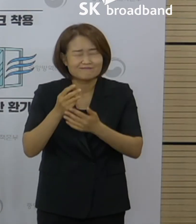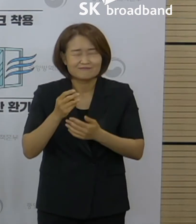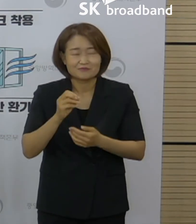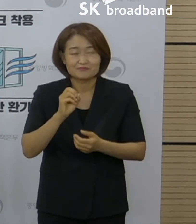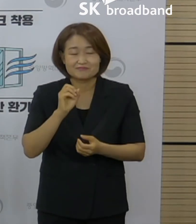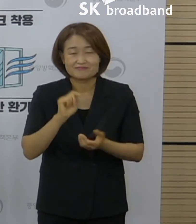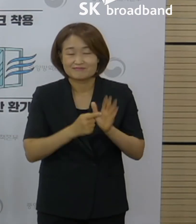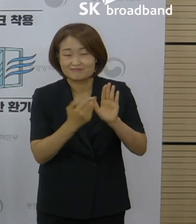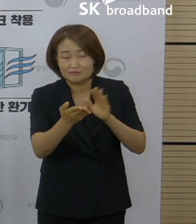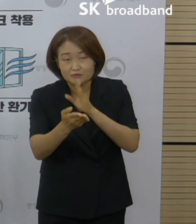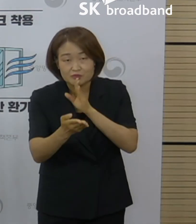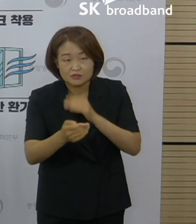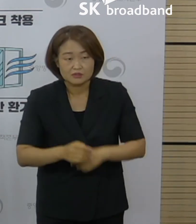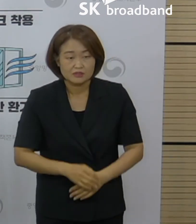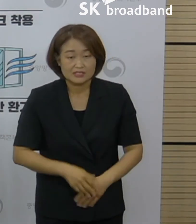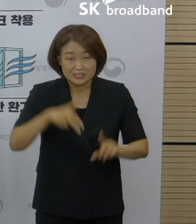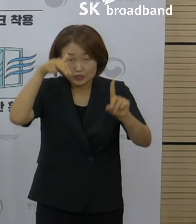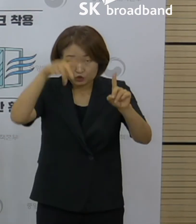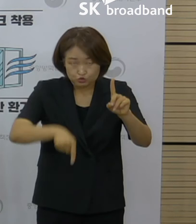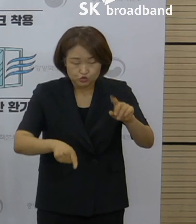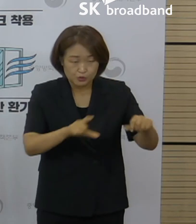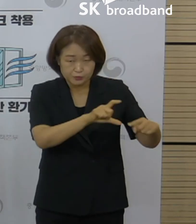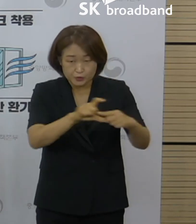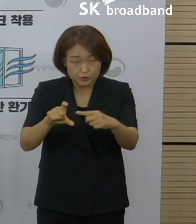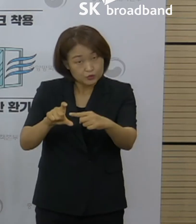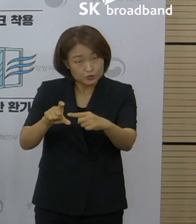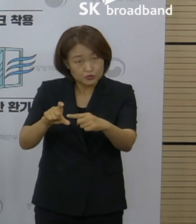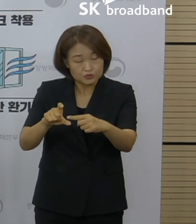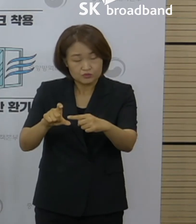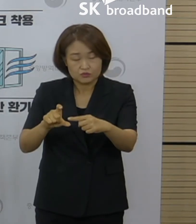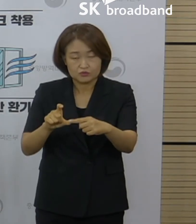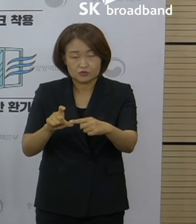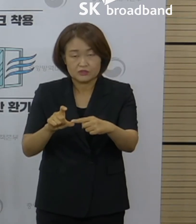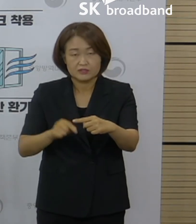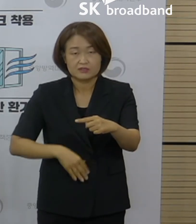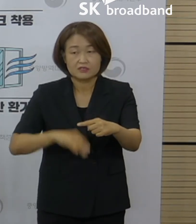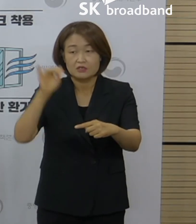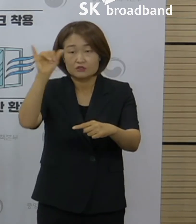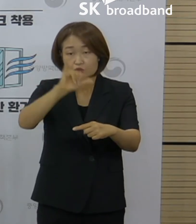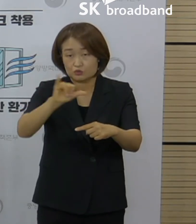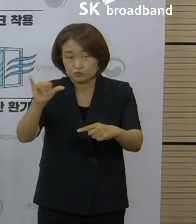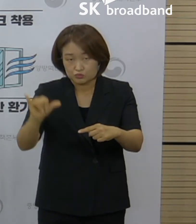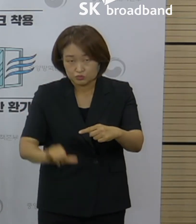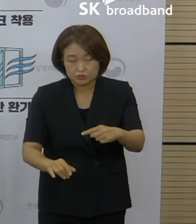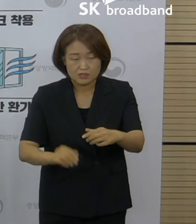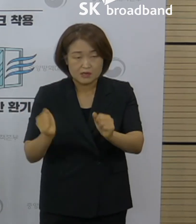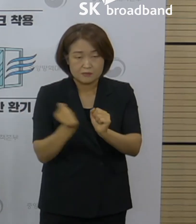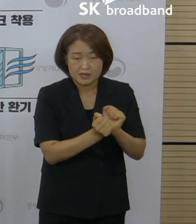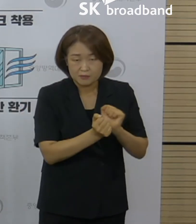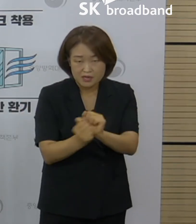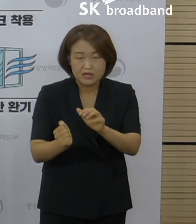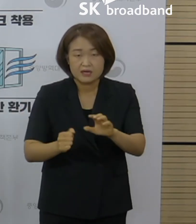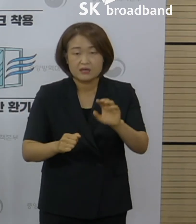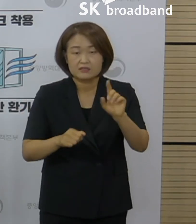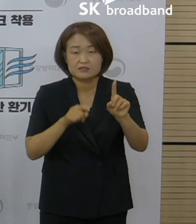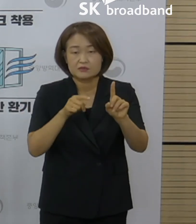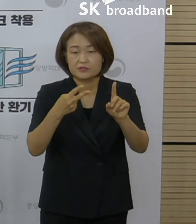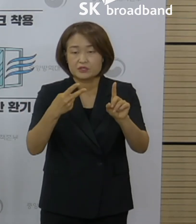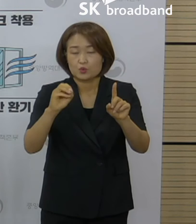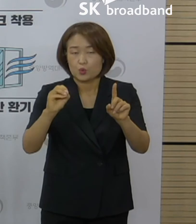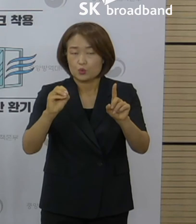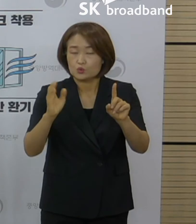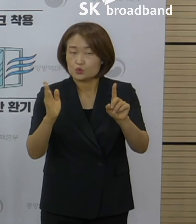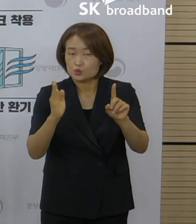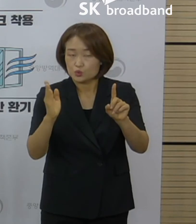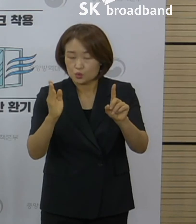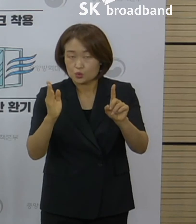물론 지난 1주간의 평균을 보게 되면 전국적으로 기초재생산지수가 1.20 정도